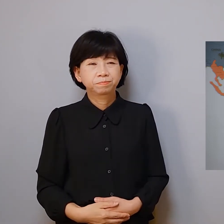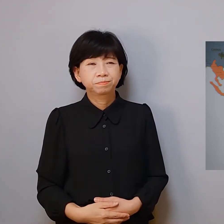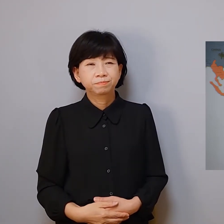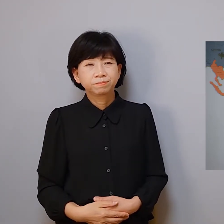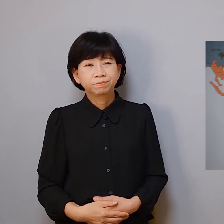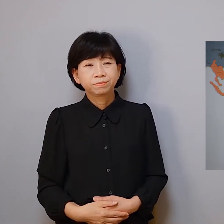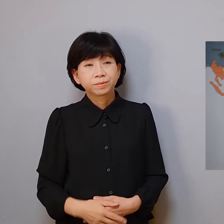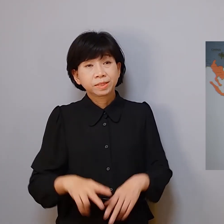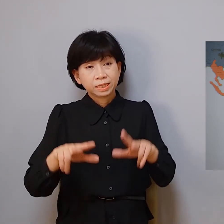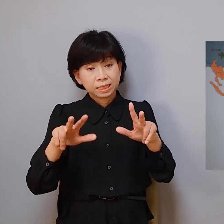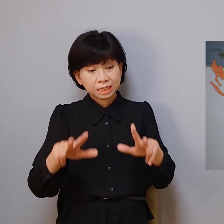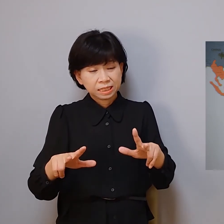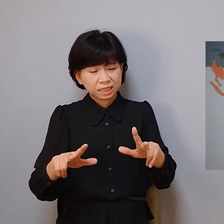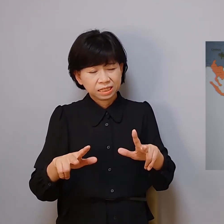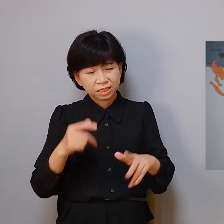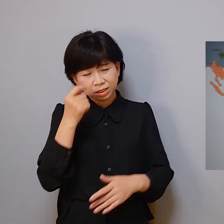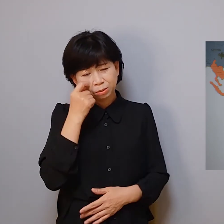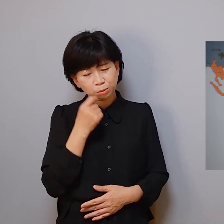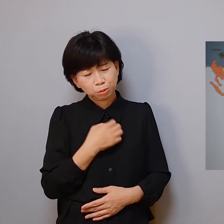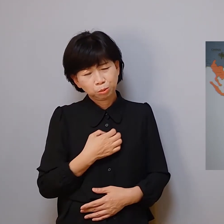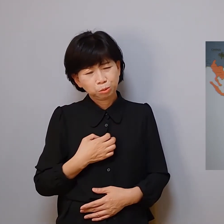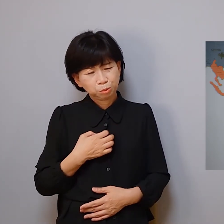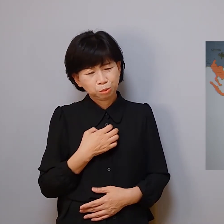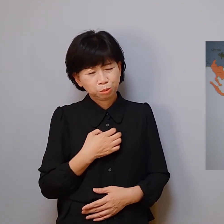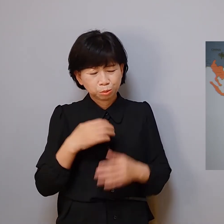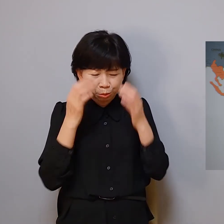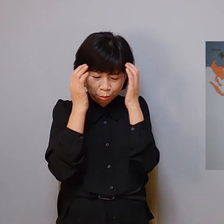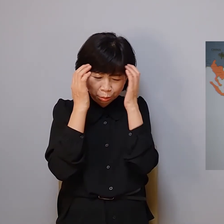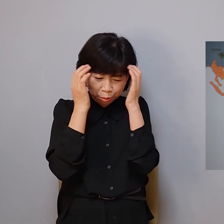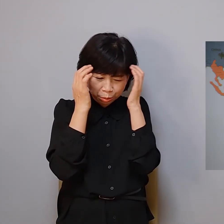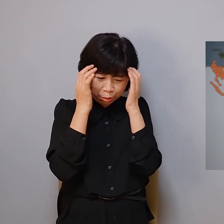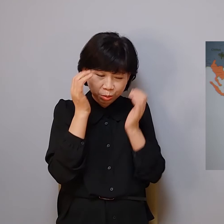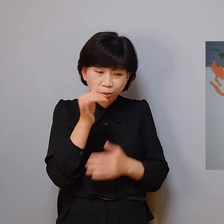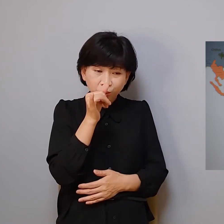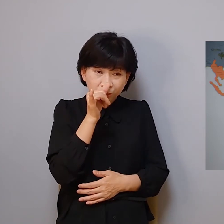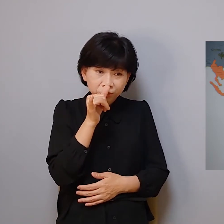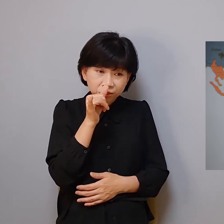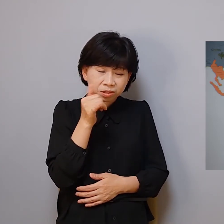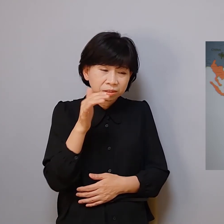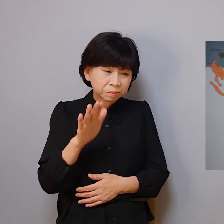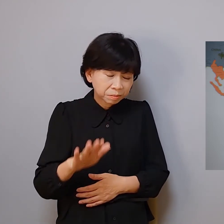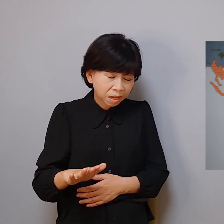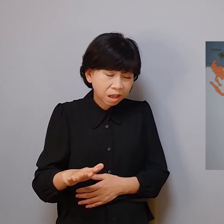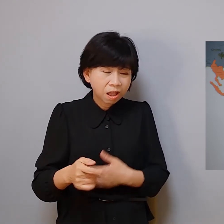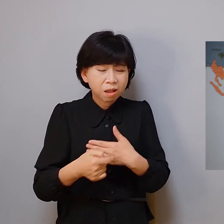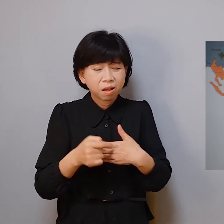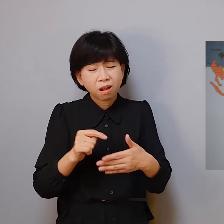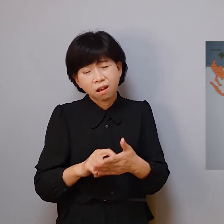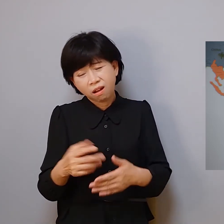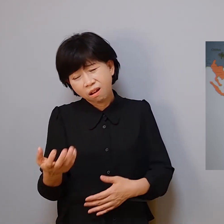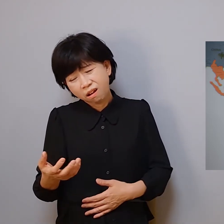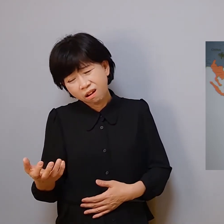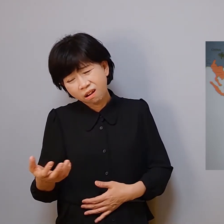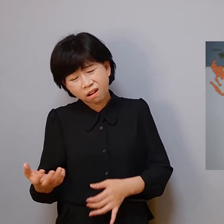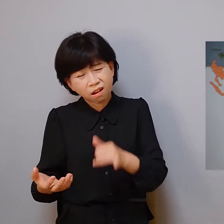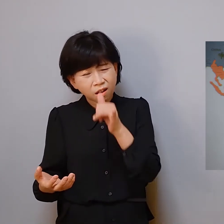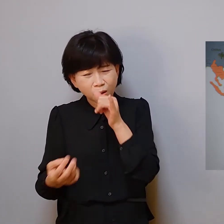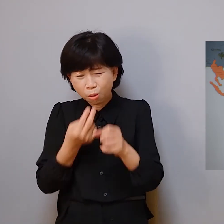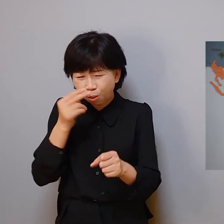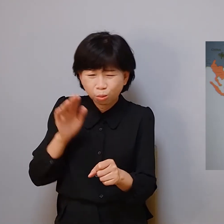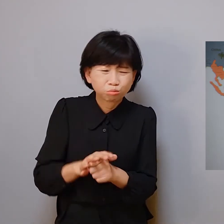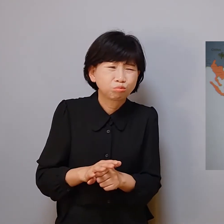필요합니다. 지금 당하는 슬픔이 있고 고통이 있지만, 마음이 찢어질 것 같은 아픔이